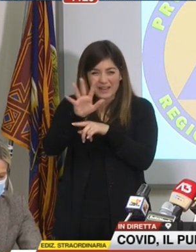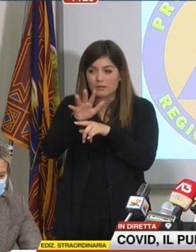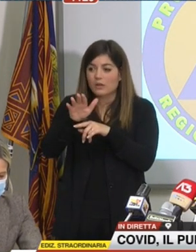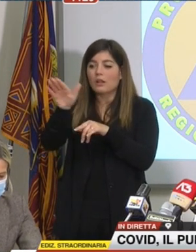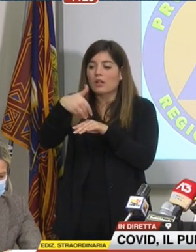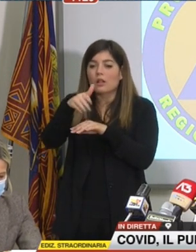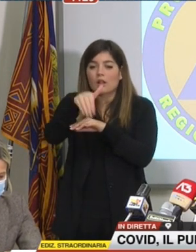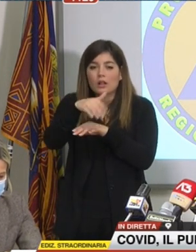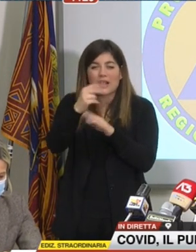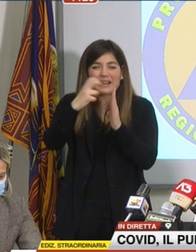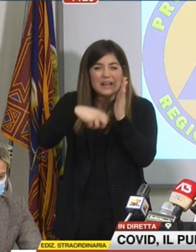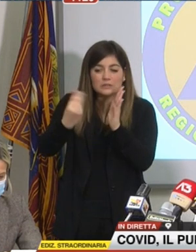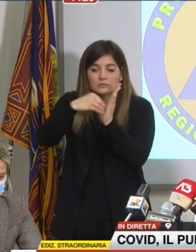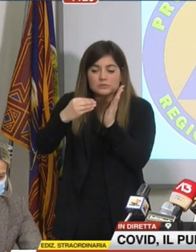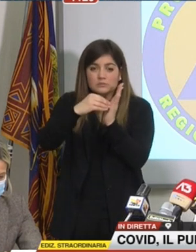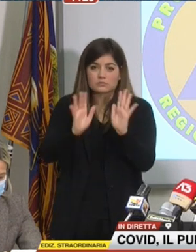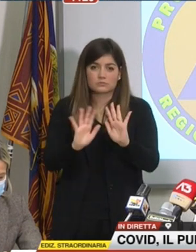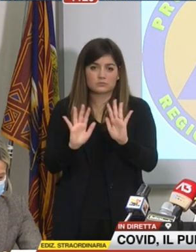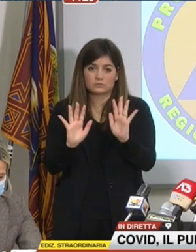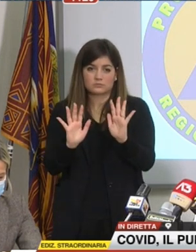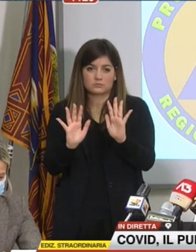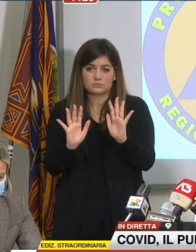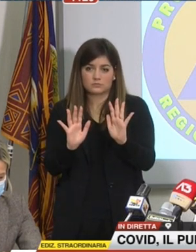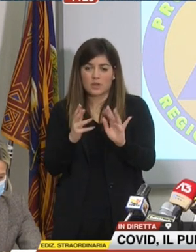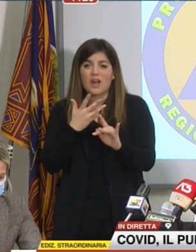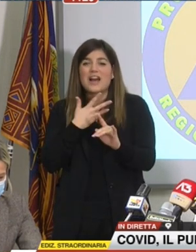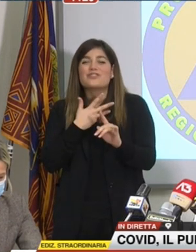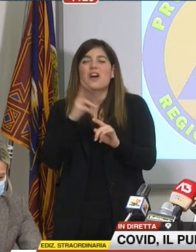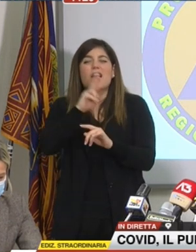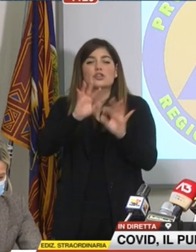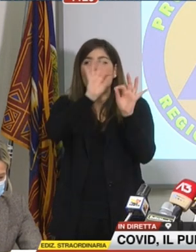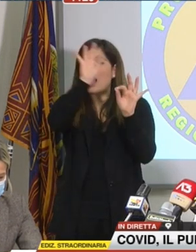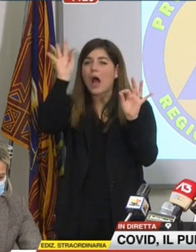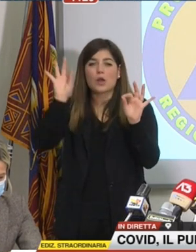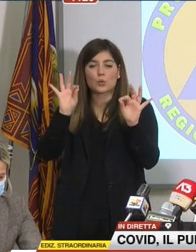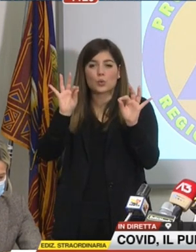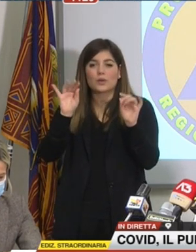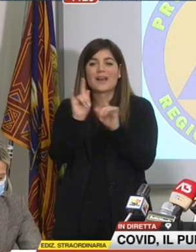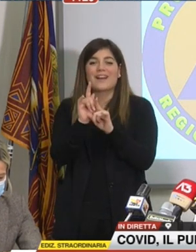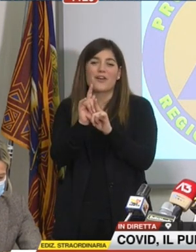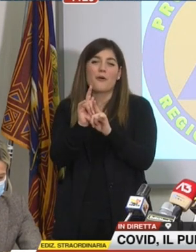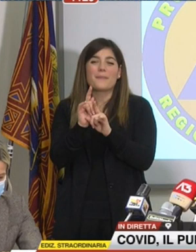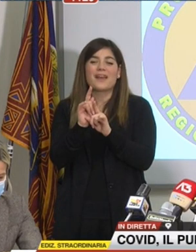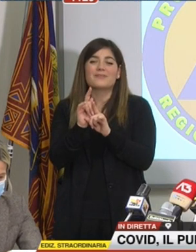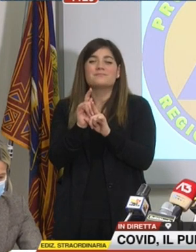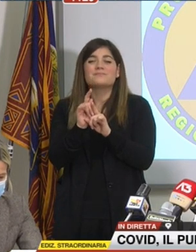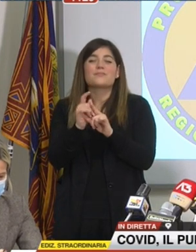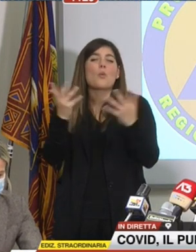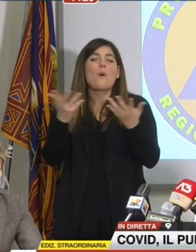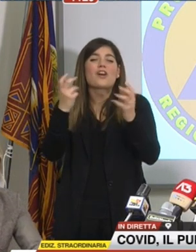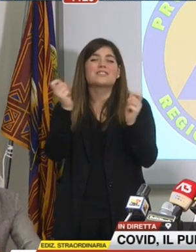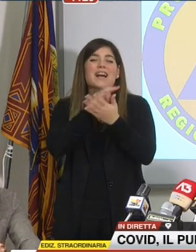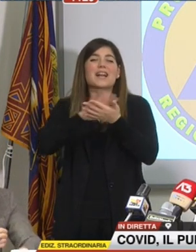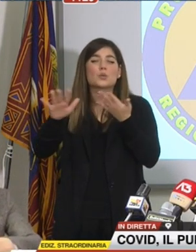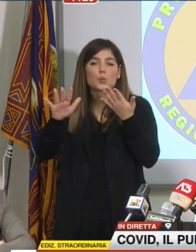ha messo 2 milioni sull'abbattimento di bolli auto. Sì, noi non ne preleviamo 1.170 dalle tasche di veneti, che più o meno